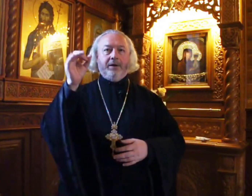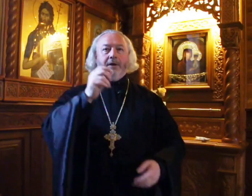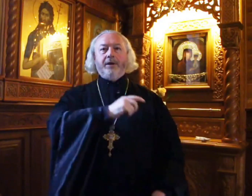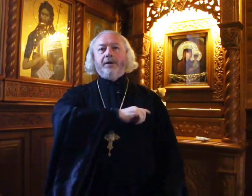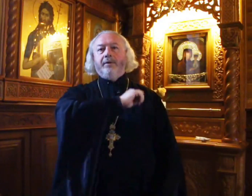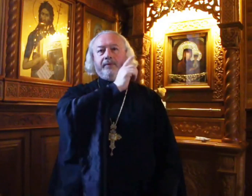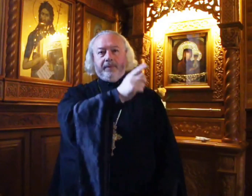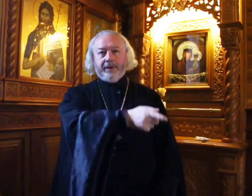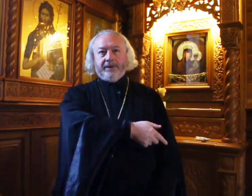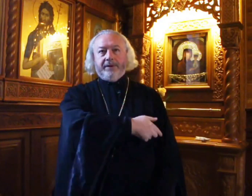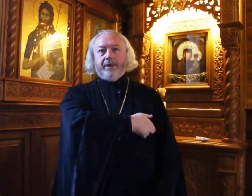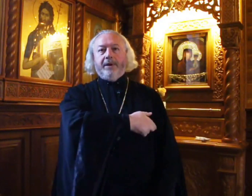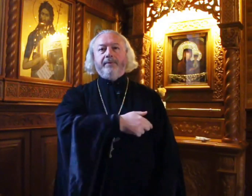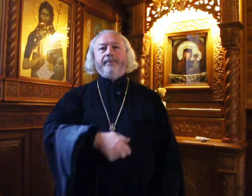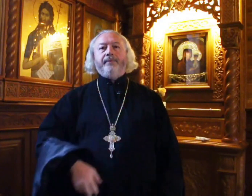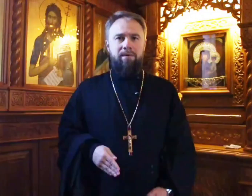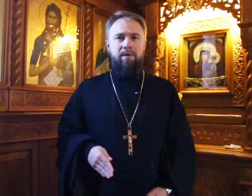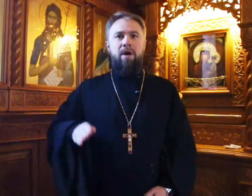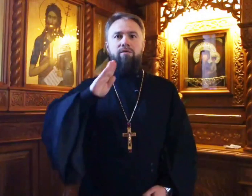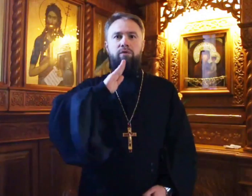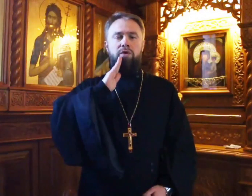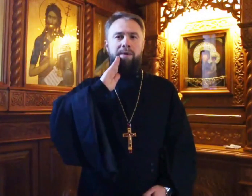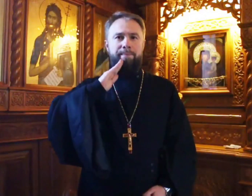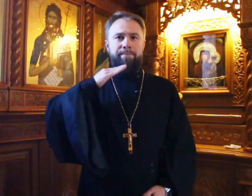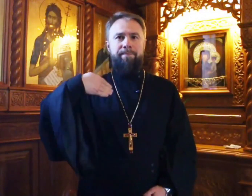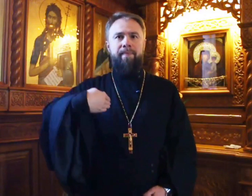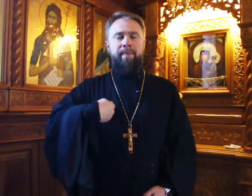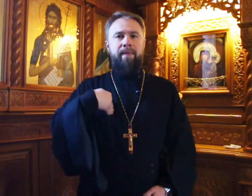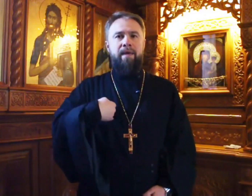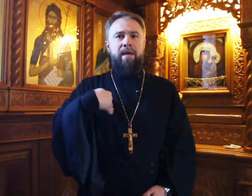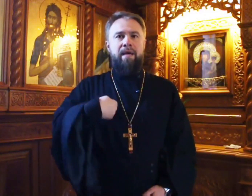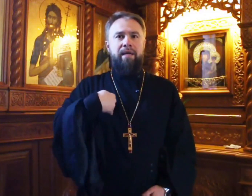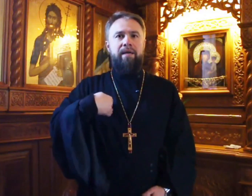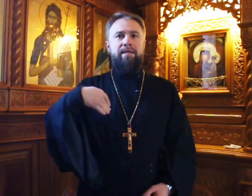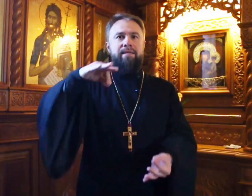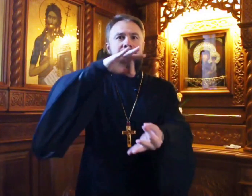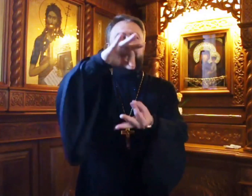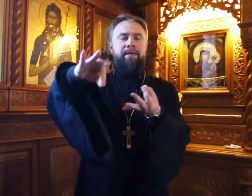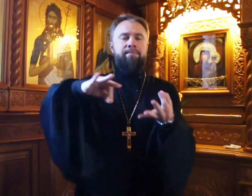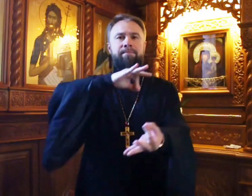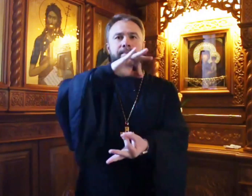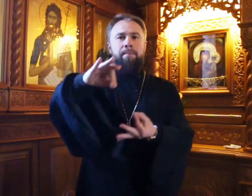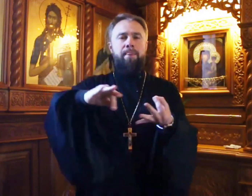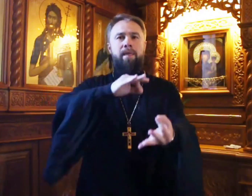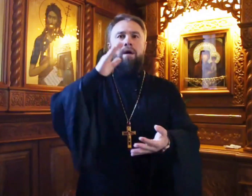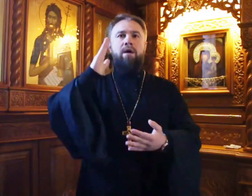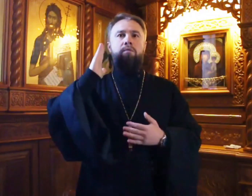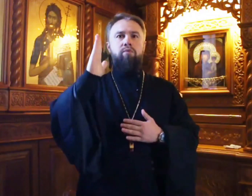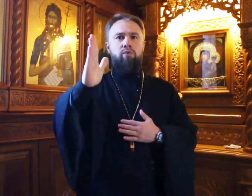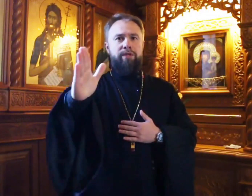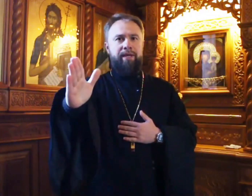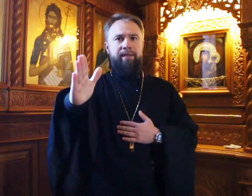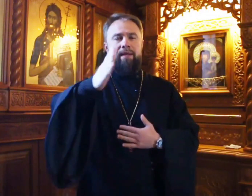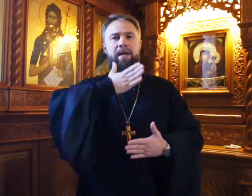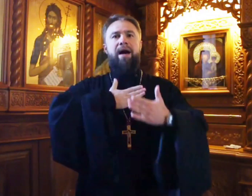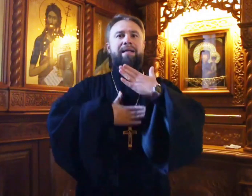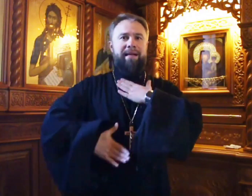и силе. Вдовам и сиротам будет